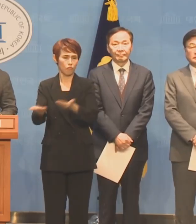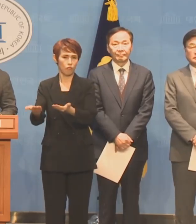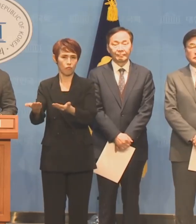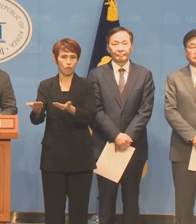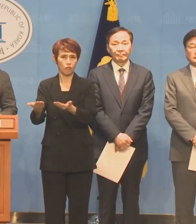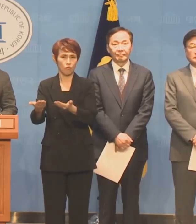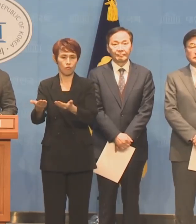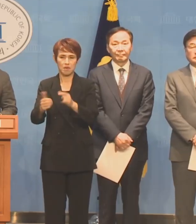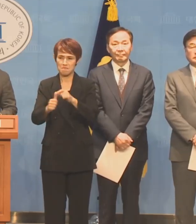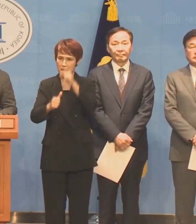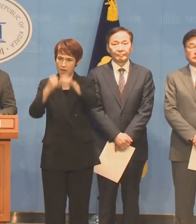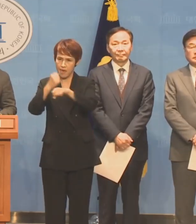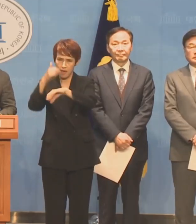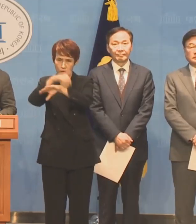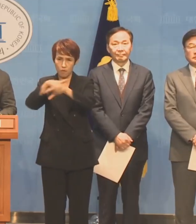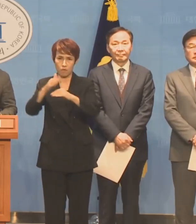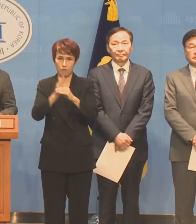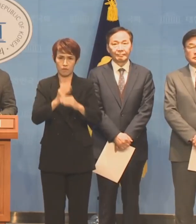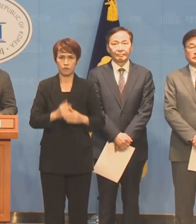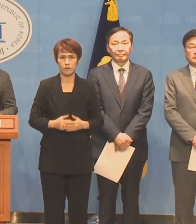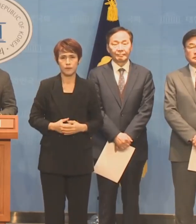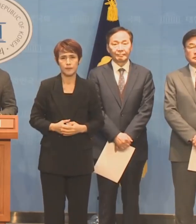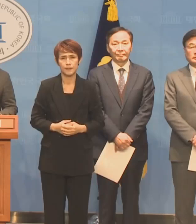재판관으로 선출하려고 하고 있습니다.